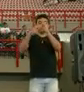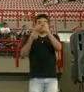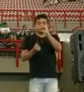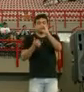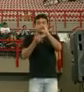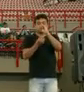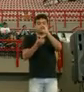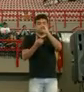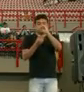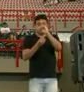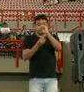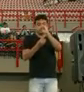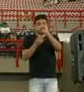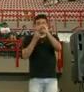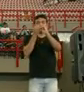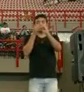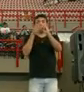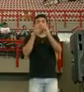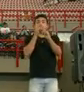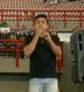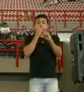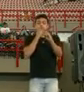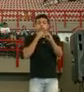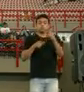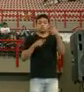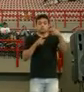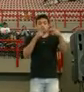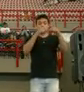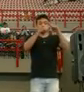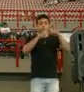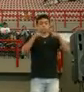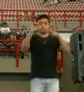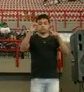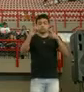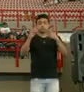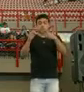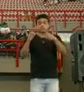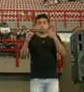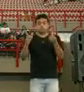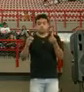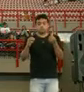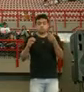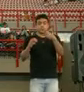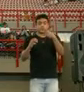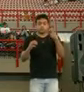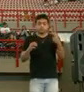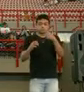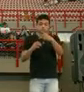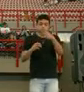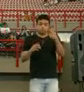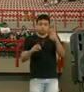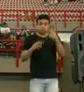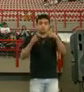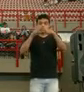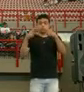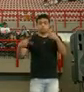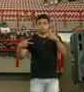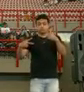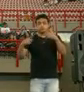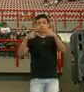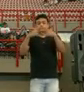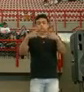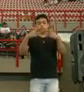É 16. O O2, ó, é 2 vezes 16, que dá quanto? 32. Como são 2 O2, então 2